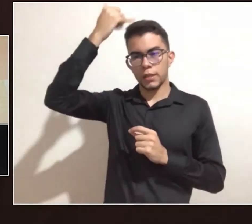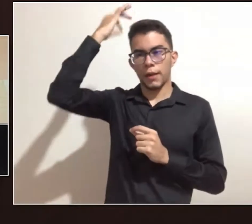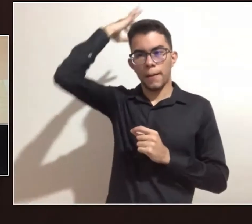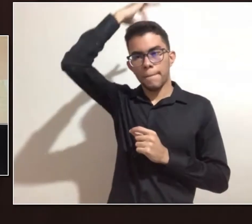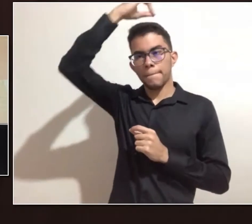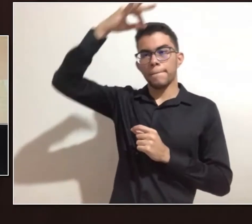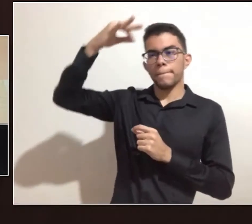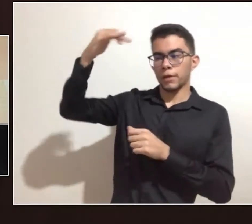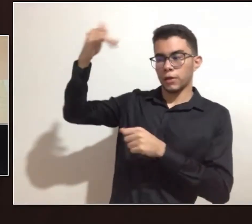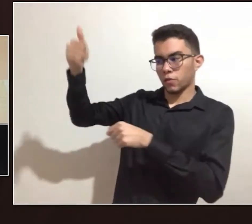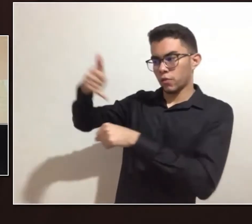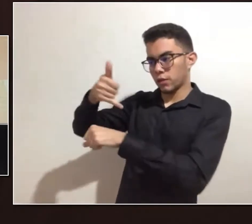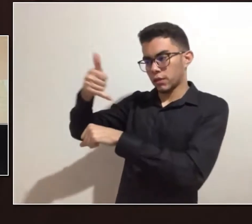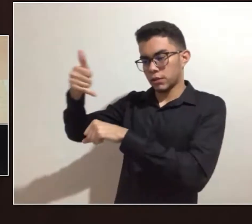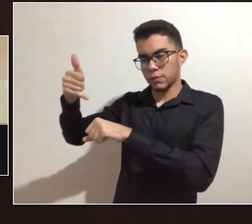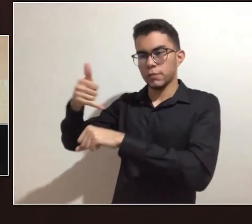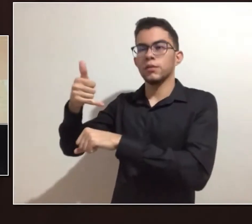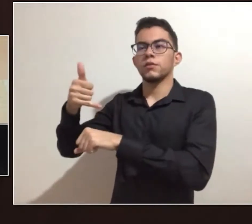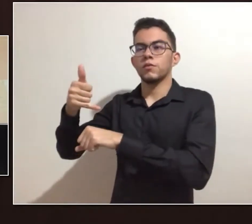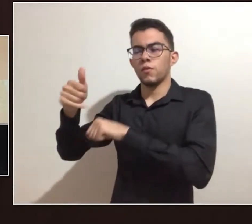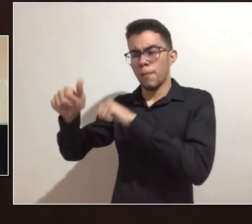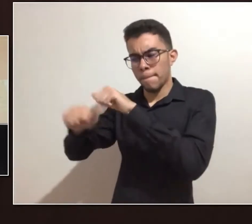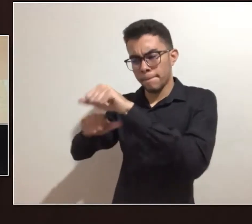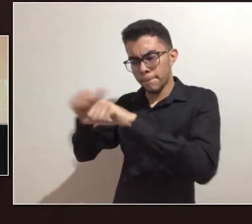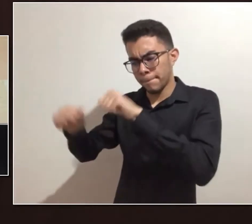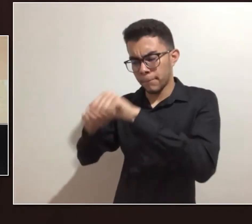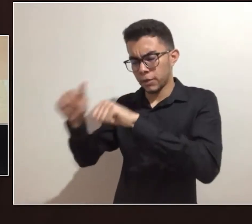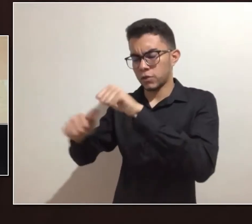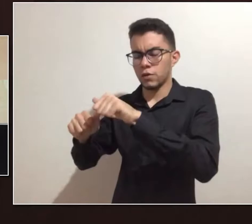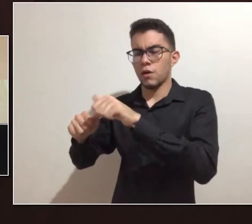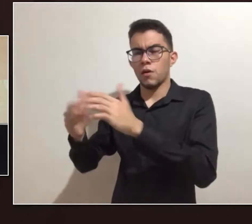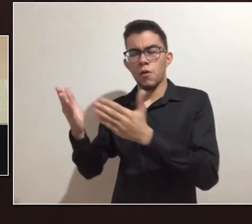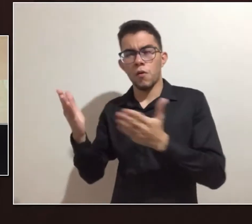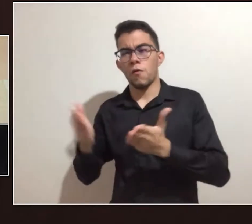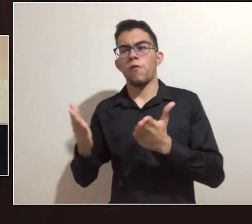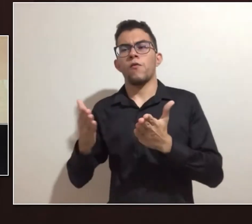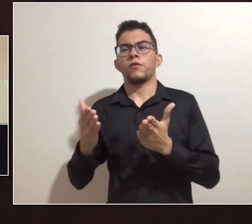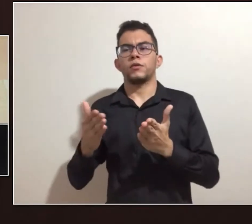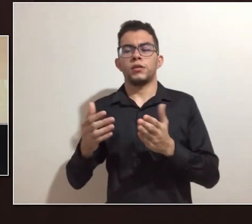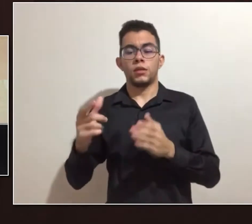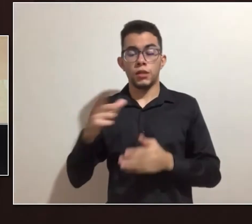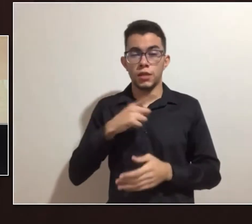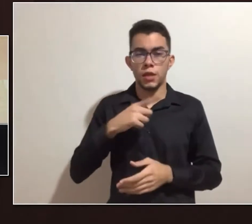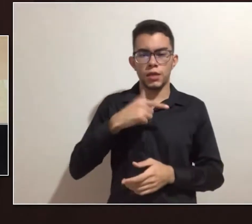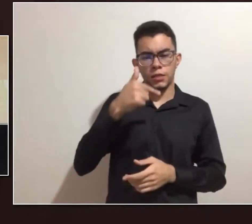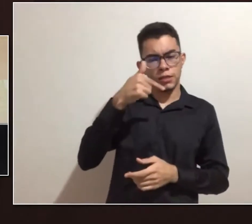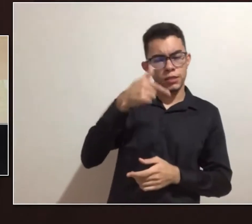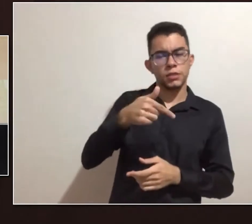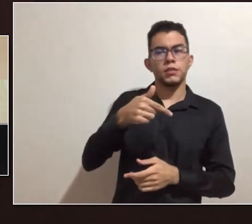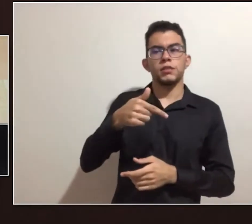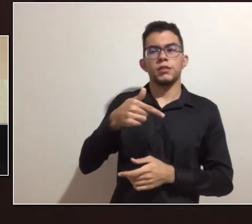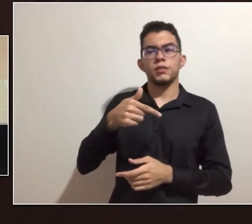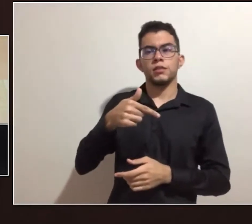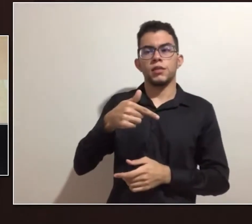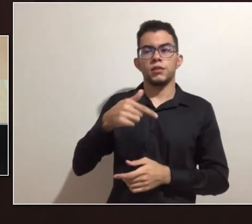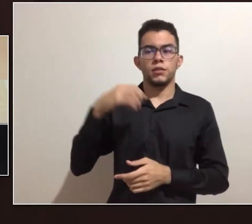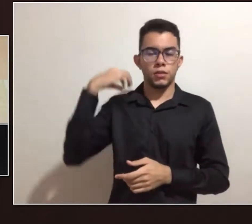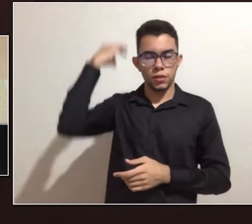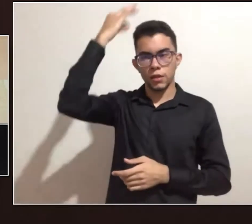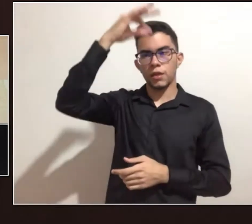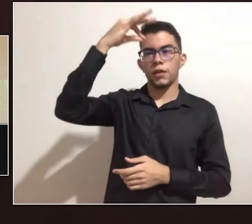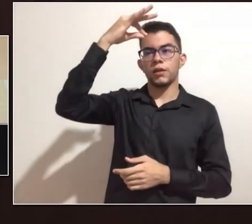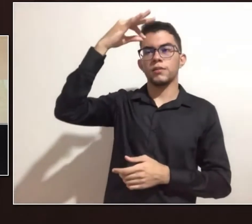se tornou o Espírito. E hoje ainda se tornou 7 Espíritos. Então, nesse Espírito, irmãos,